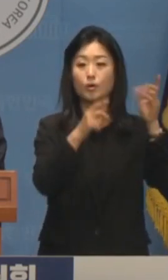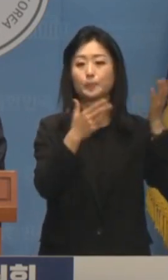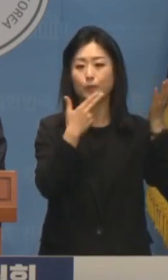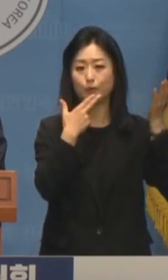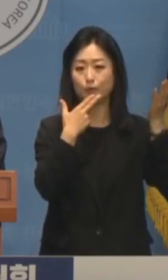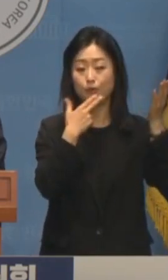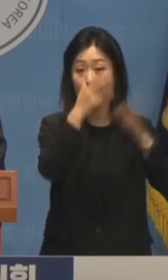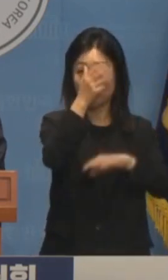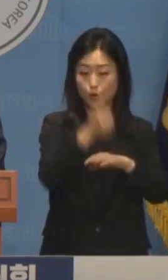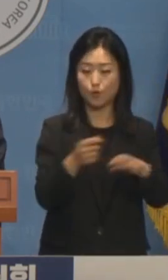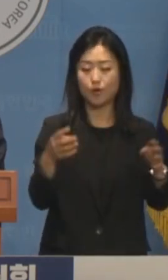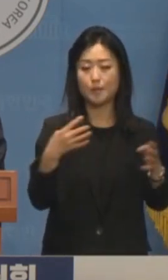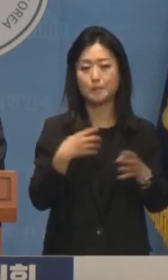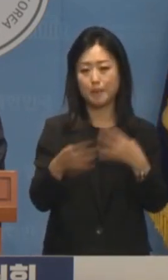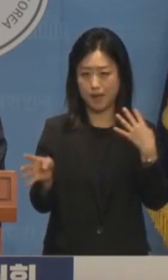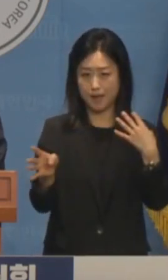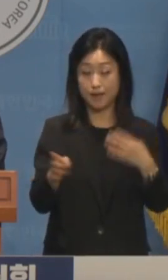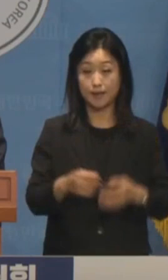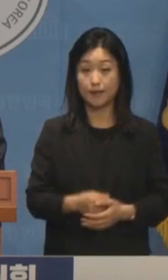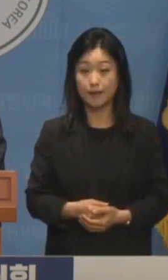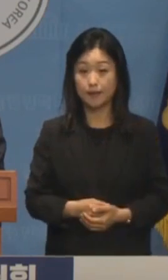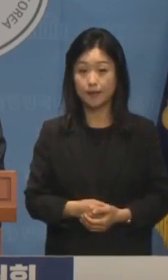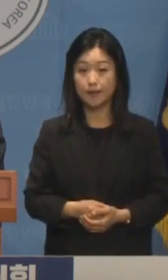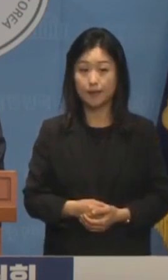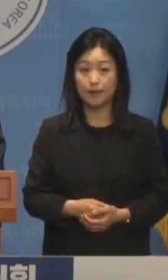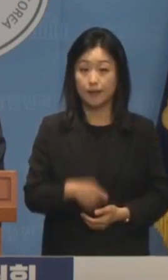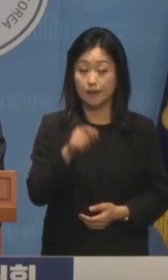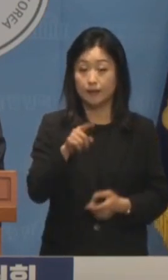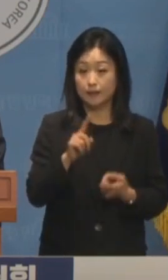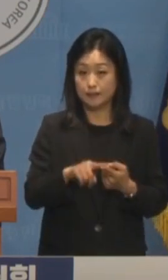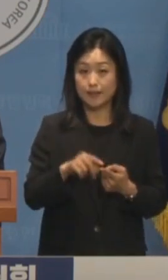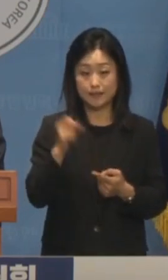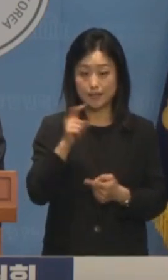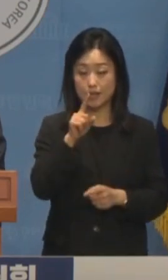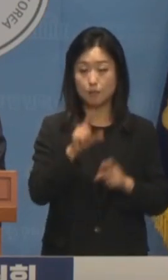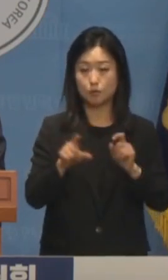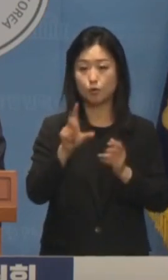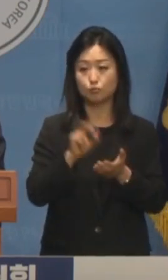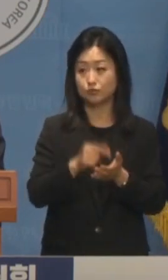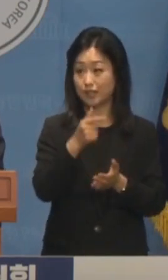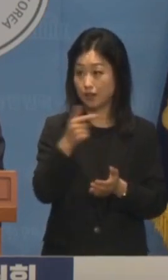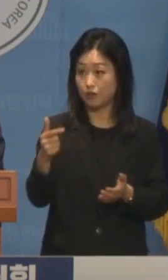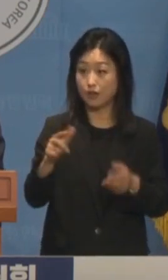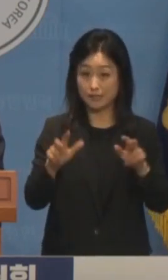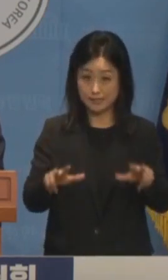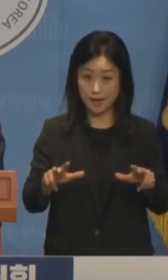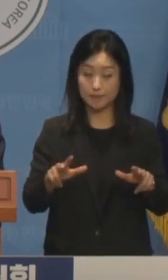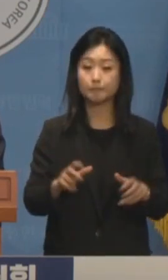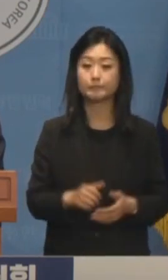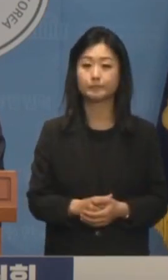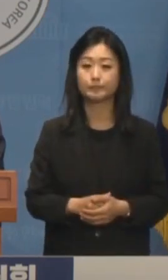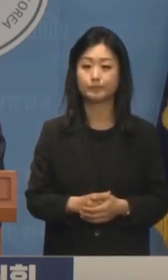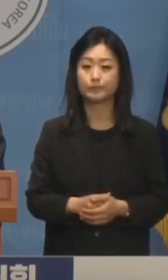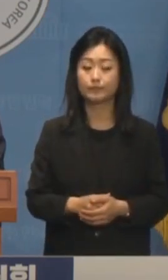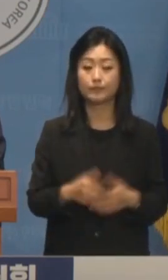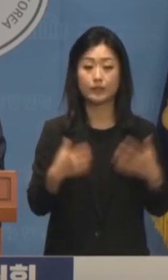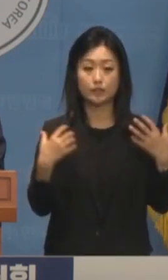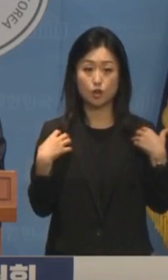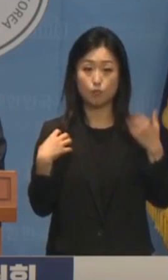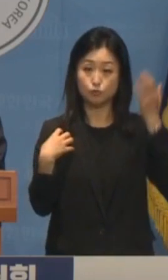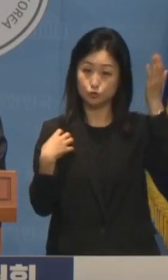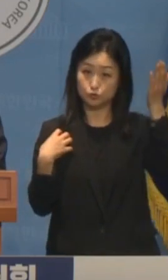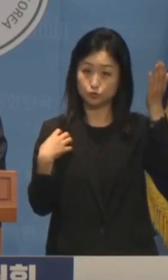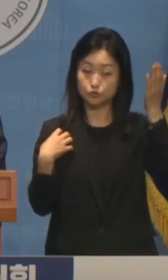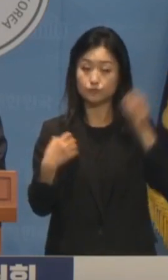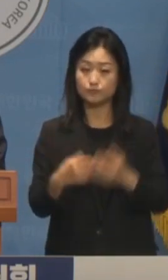결국은 합의점을 못 찾았습니다. 이 부분 다시 한번 지적을 하고요. 이제라도 정부가,